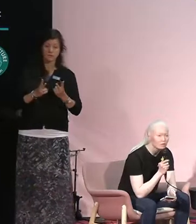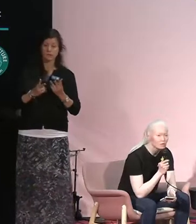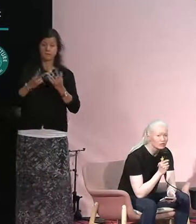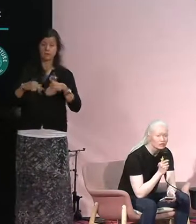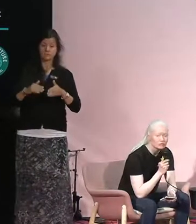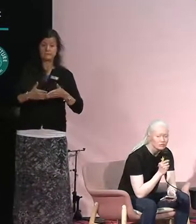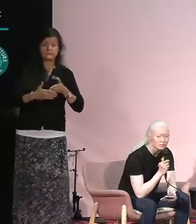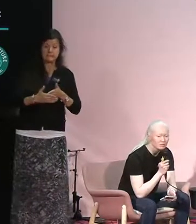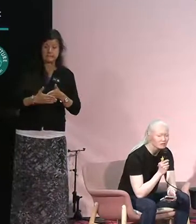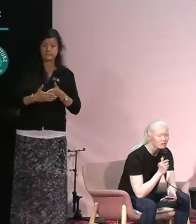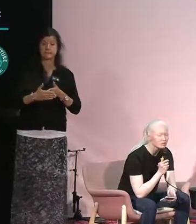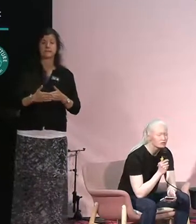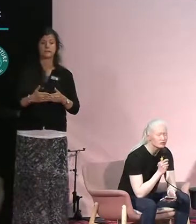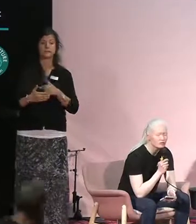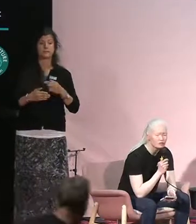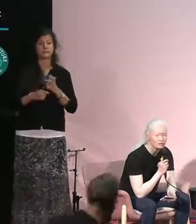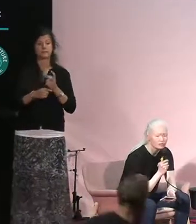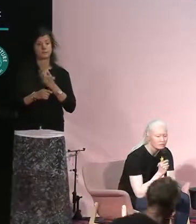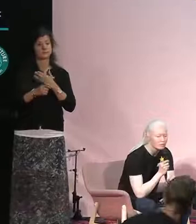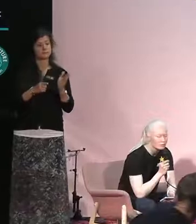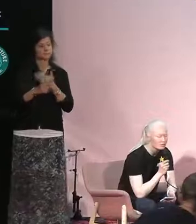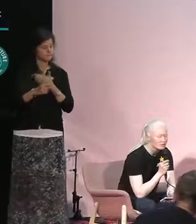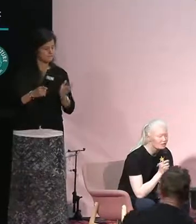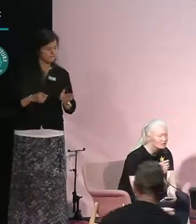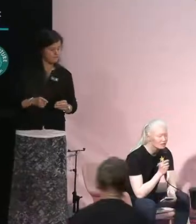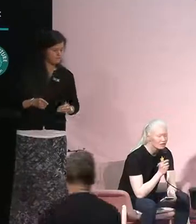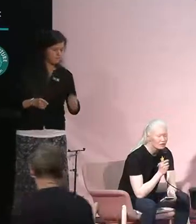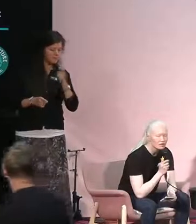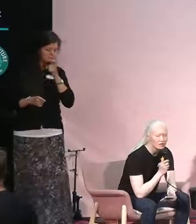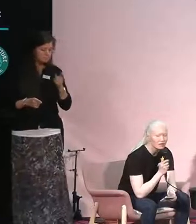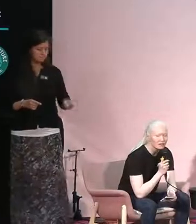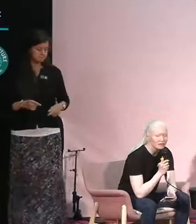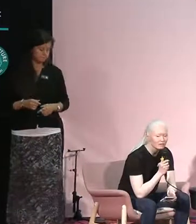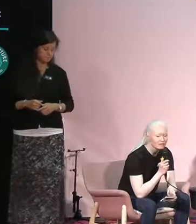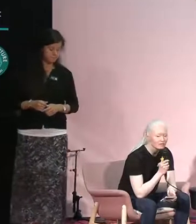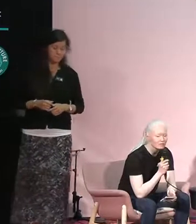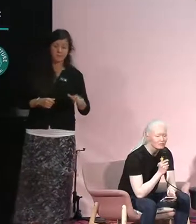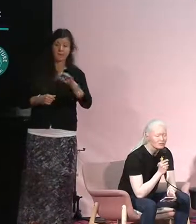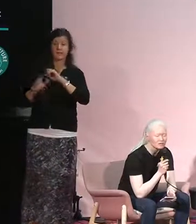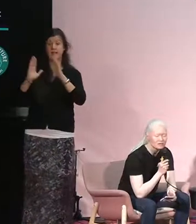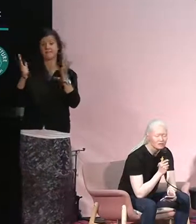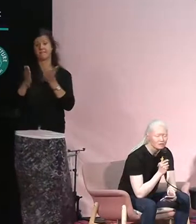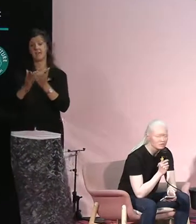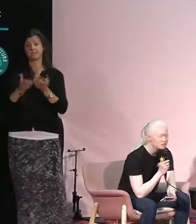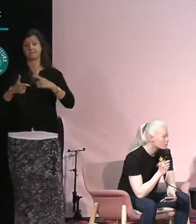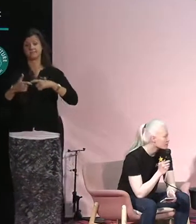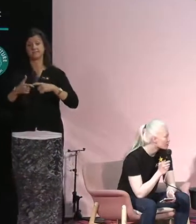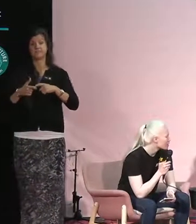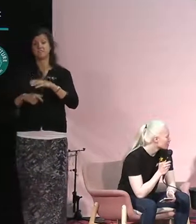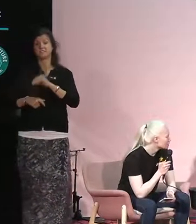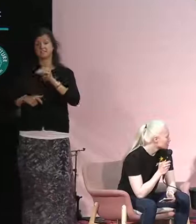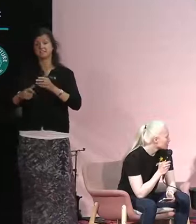funktionsnedsättning och fattigdomsbekämpning. Och vi jobbar för personer med funktionsnedsättning i hela världen tillsammans med den svenska